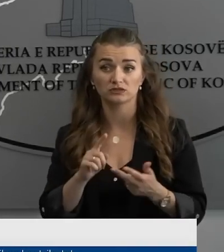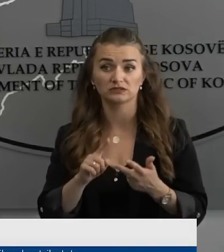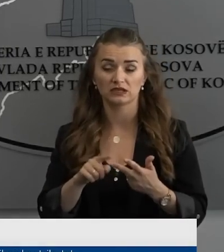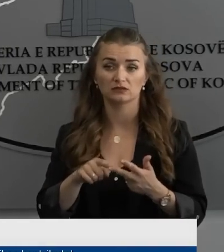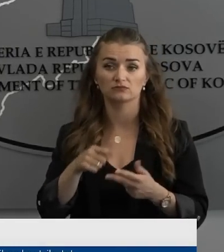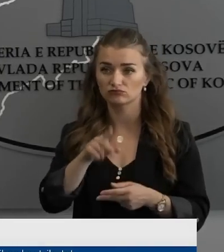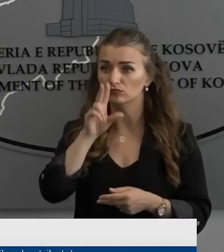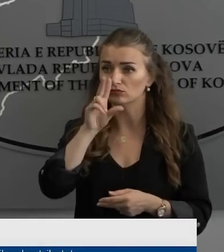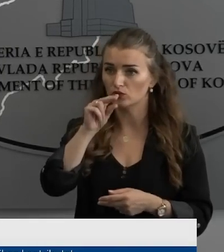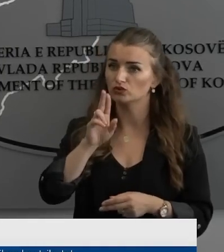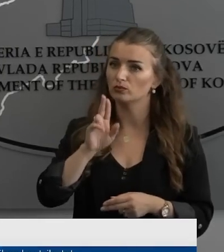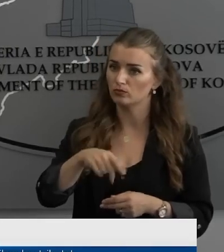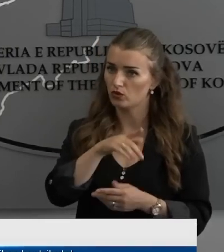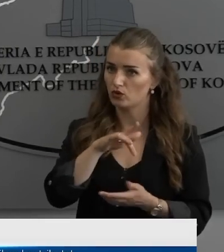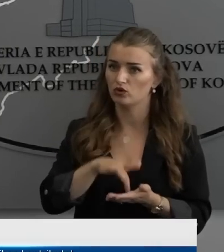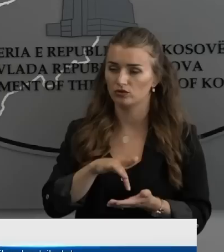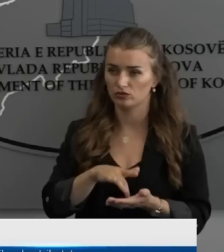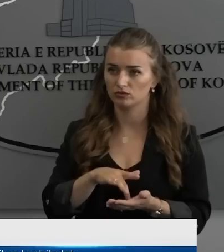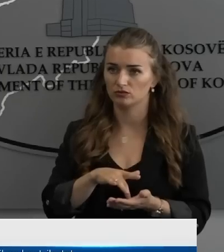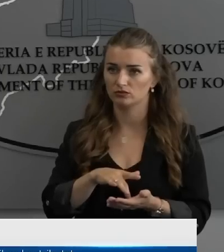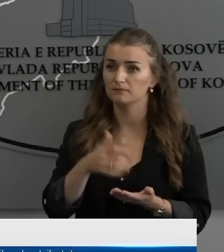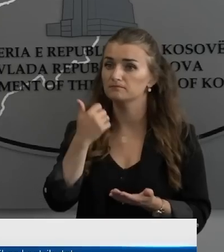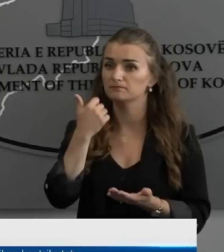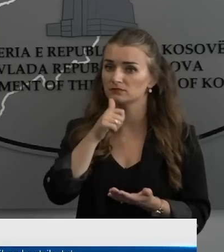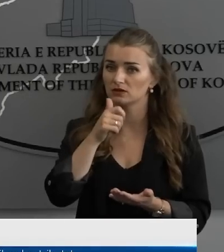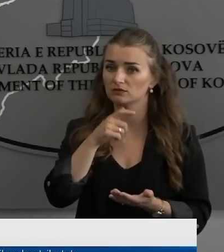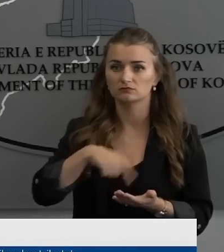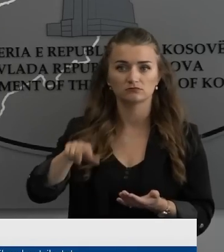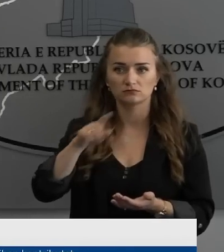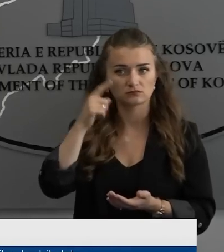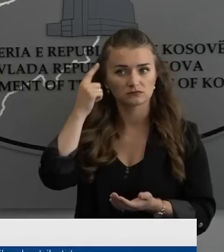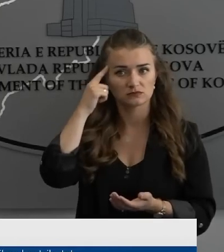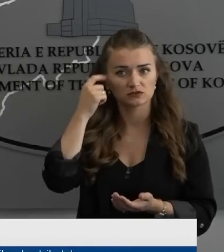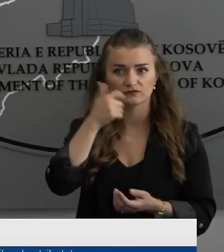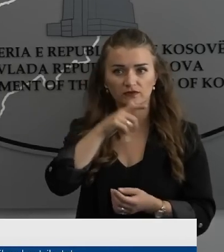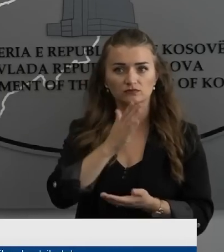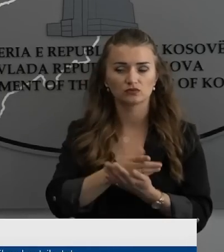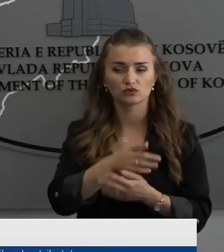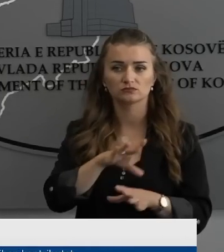jonë është në ndërtesë, sepse ju e dini çfarë gjetëm zveçan.